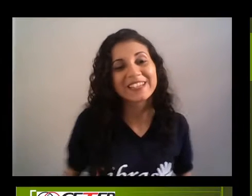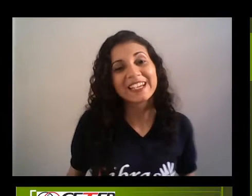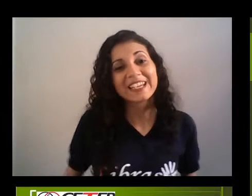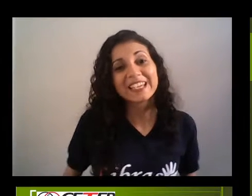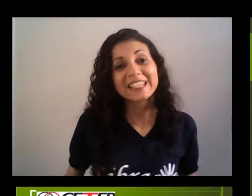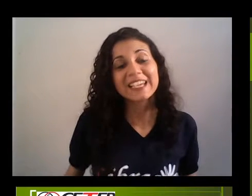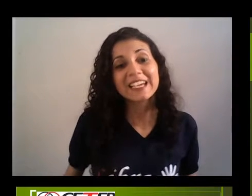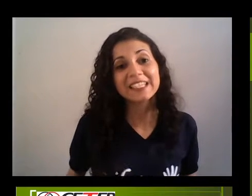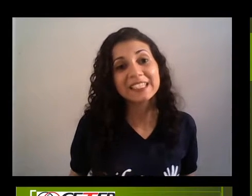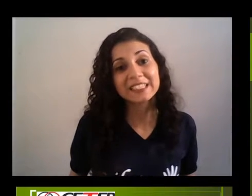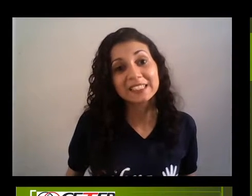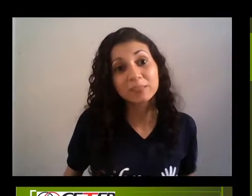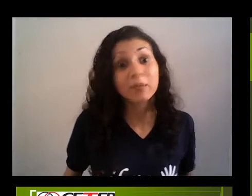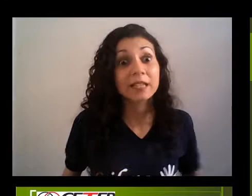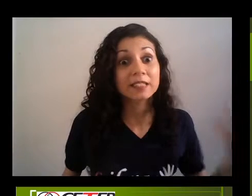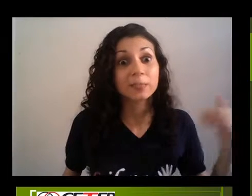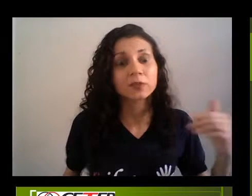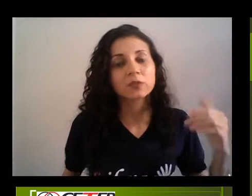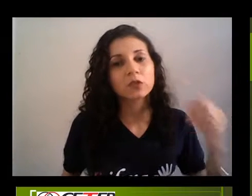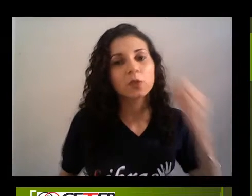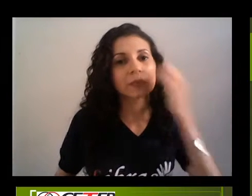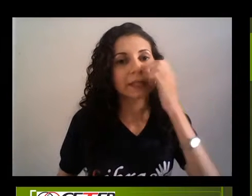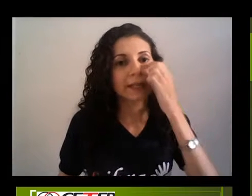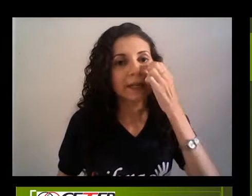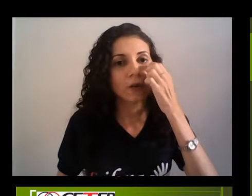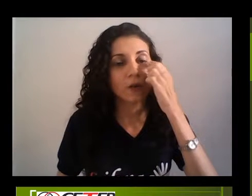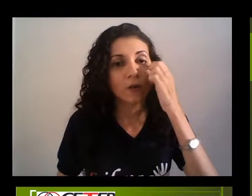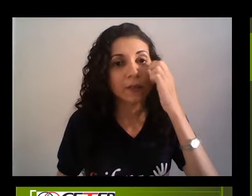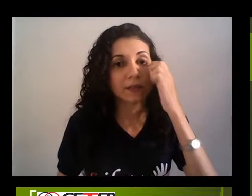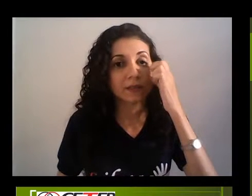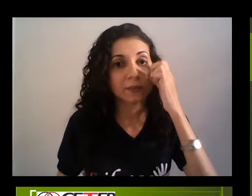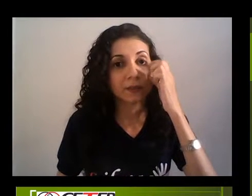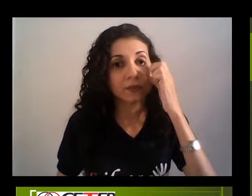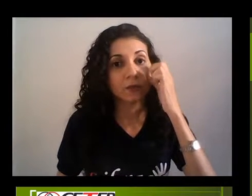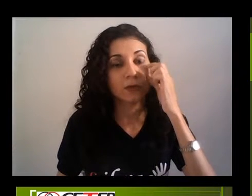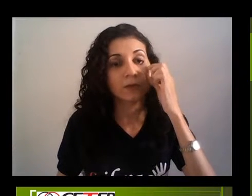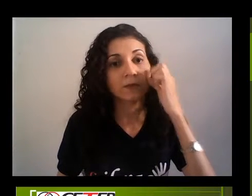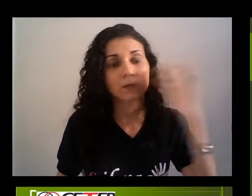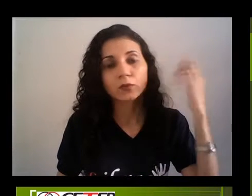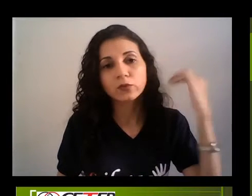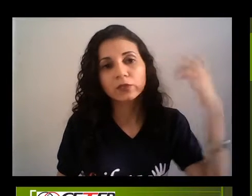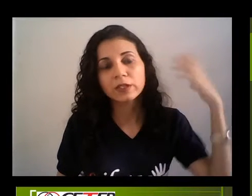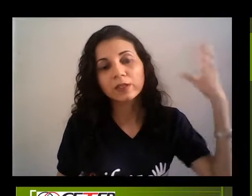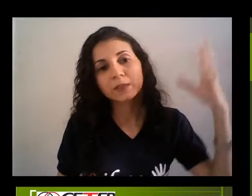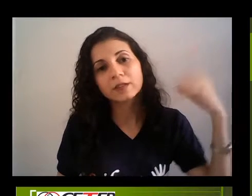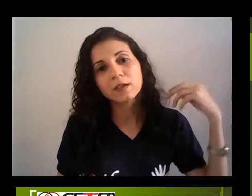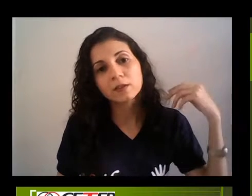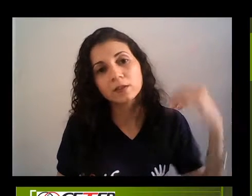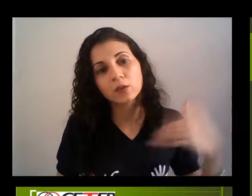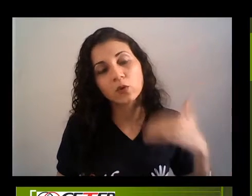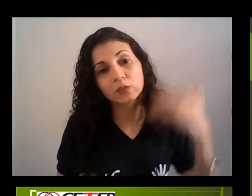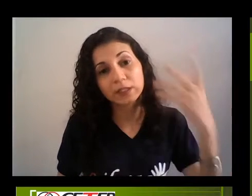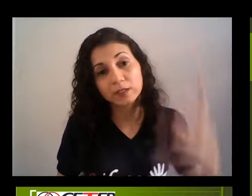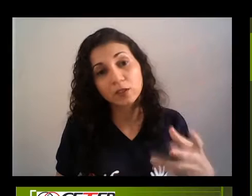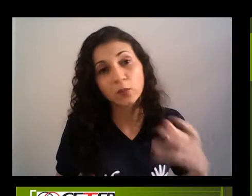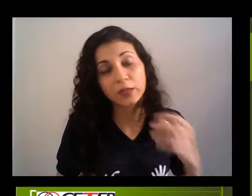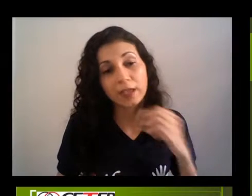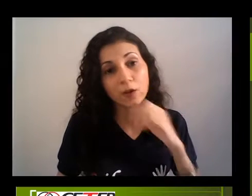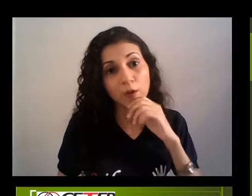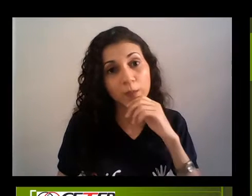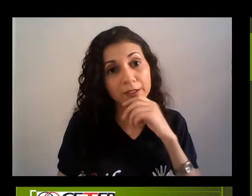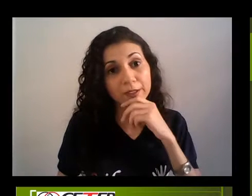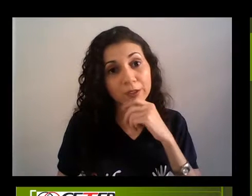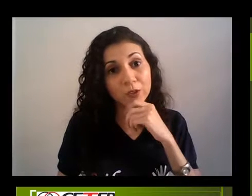audição, e aí, mas essa pessoa se comunica oralmente, essa pessoa não ouve direito, mas ela consegue se